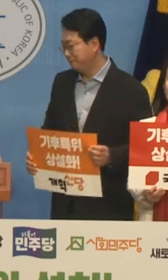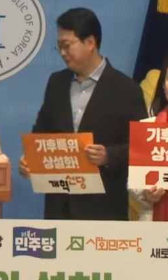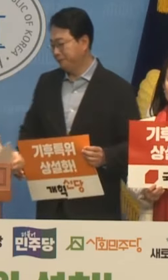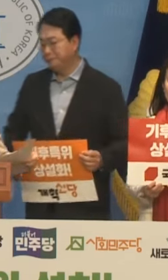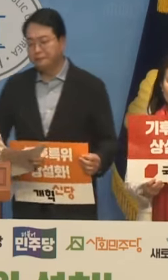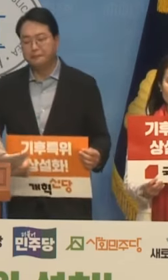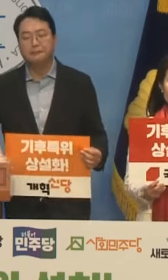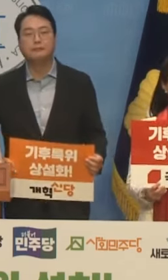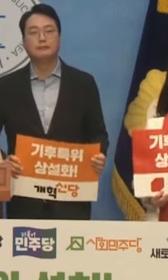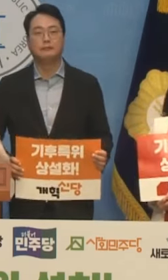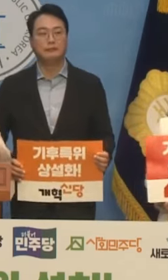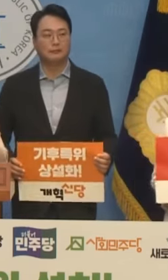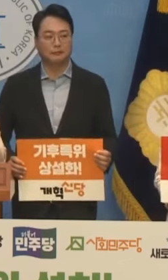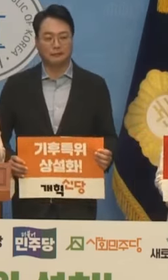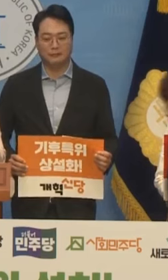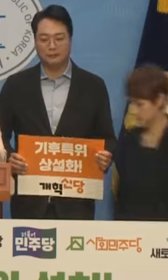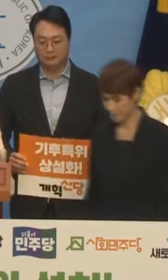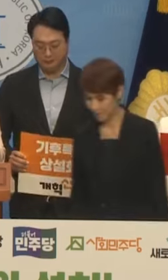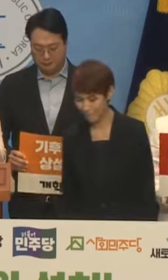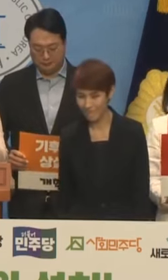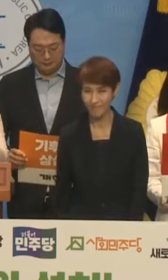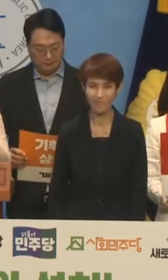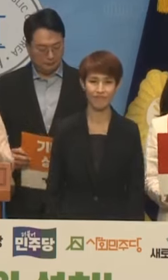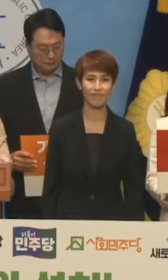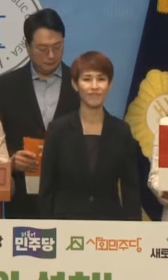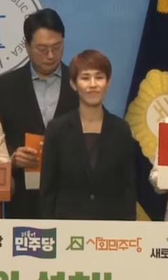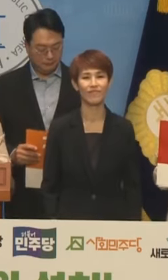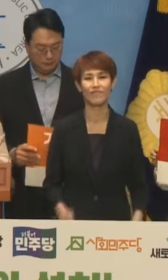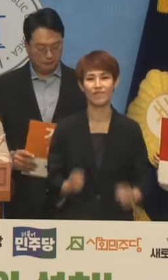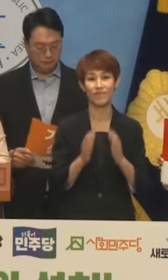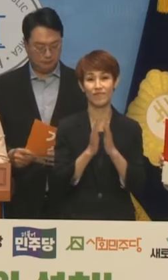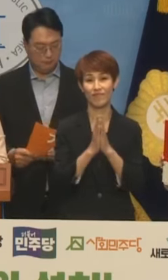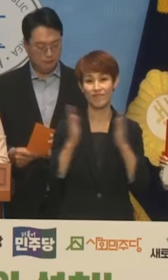네, 이제 기자회견문 낭독 시작하겠습니다.